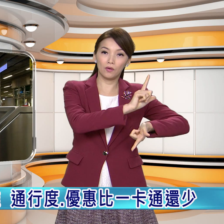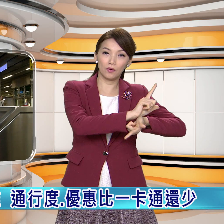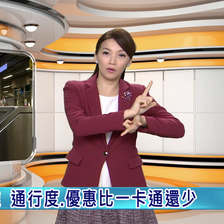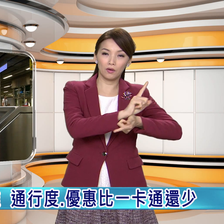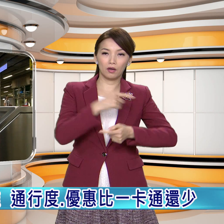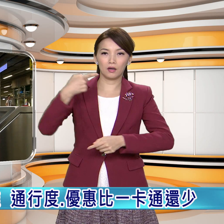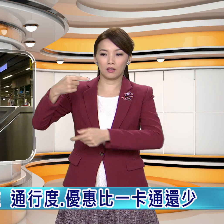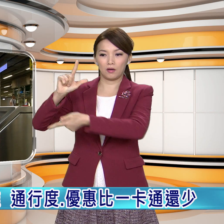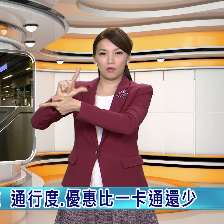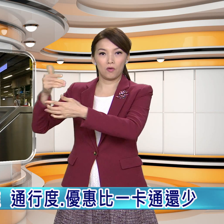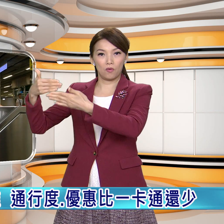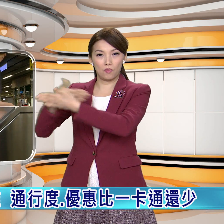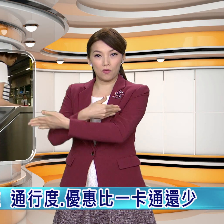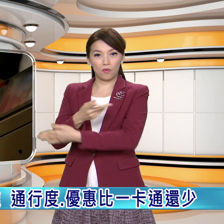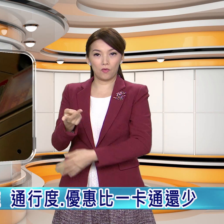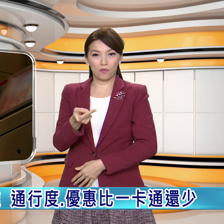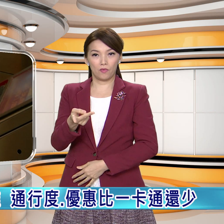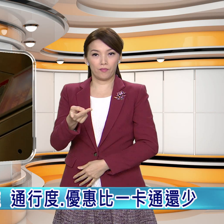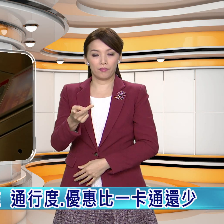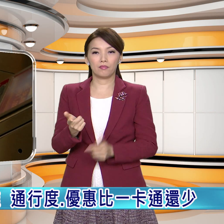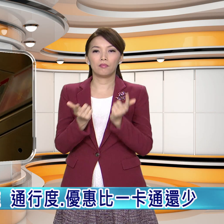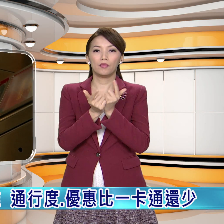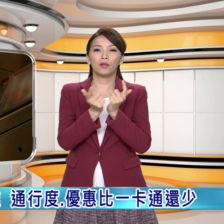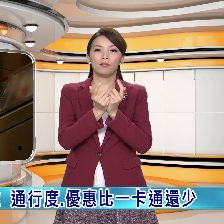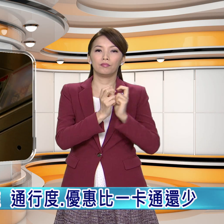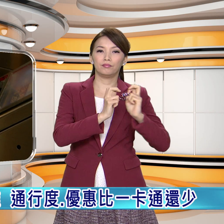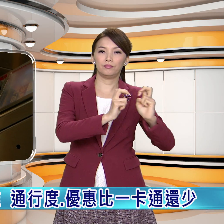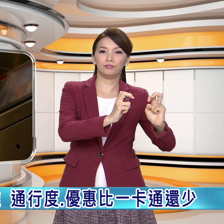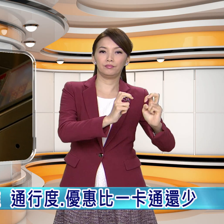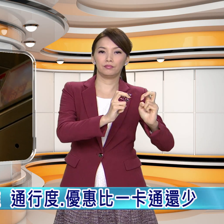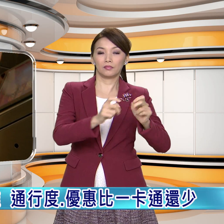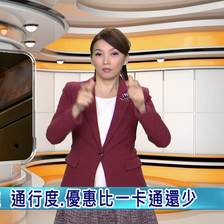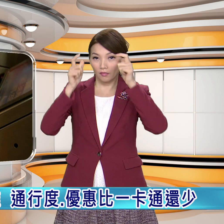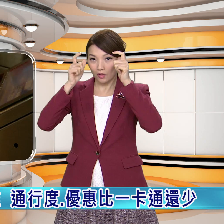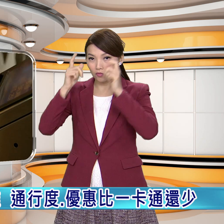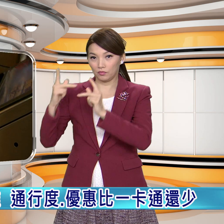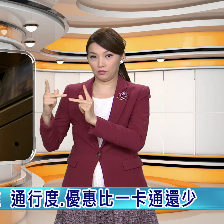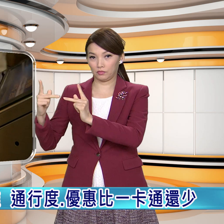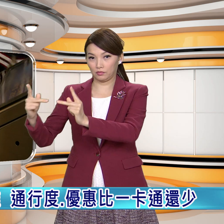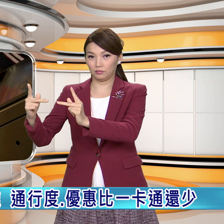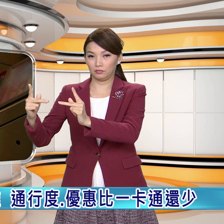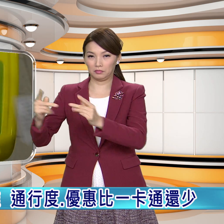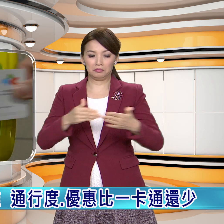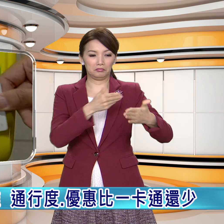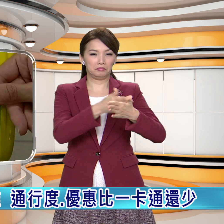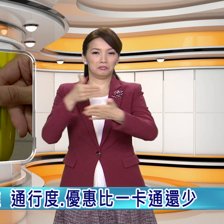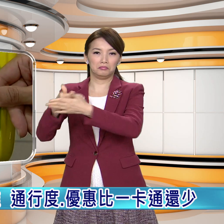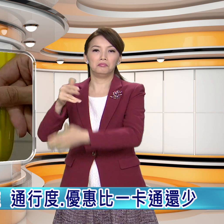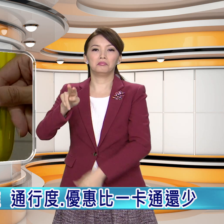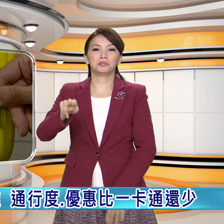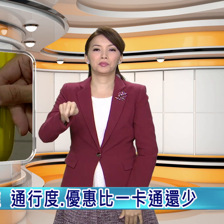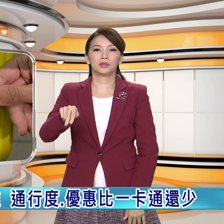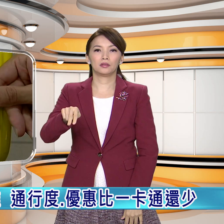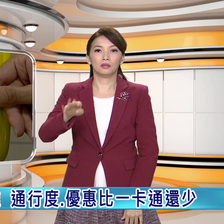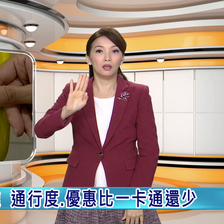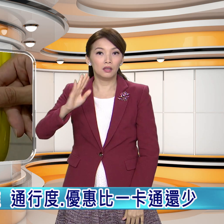悠游卡、一卡通陆续开放在北捷还有高捷这些大众运输系统上来使